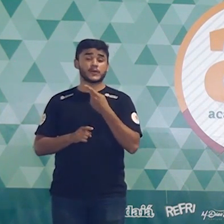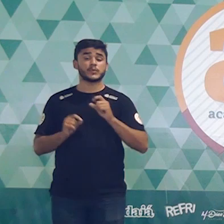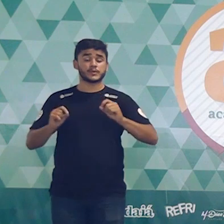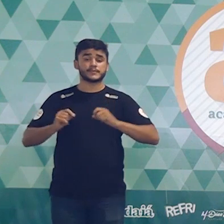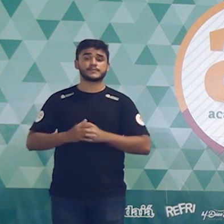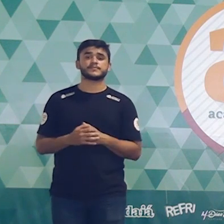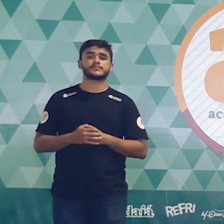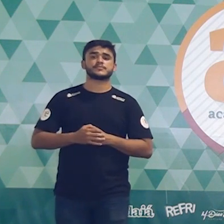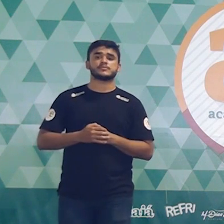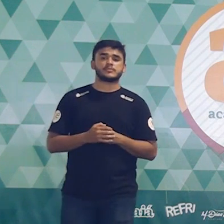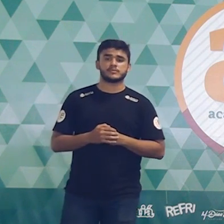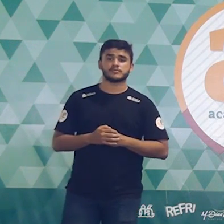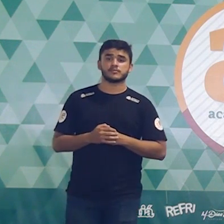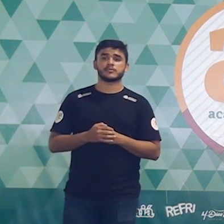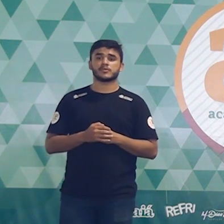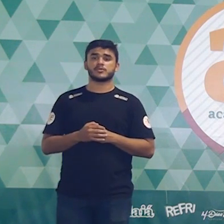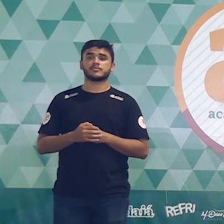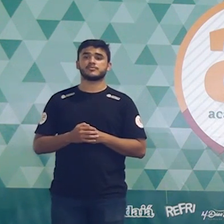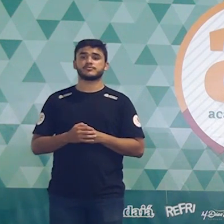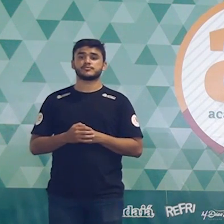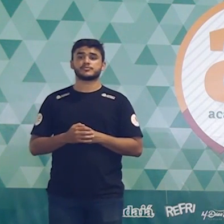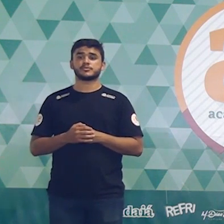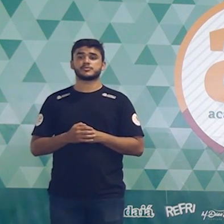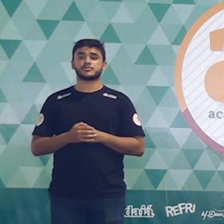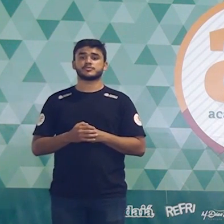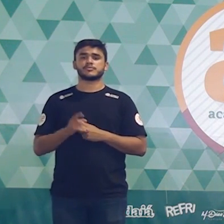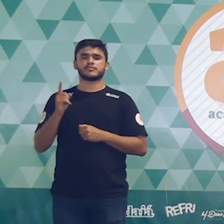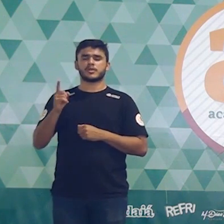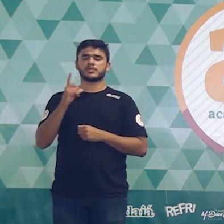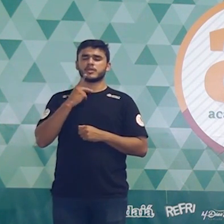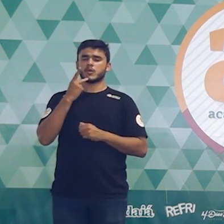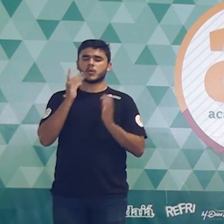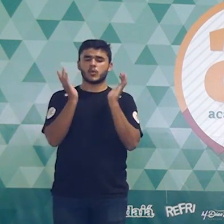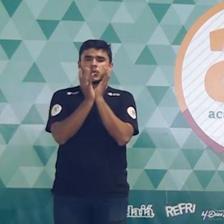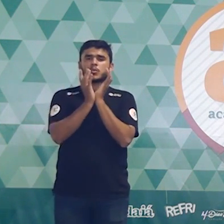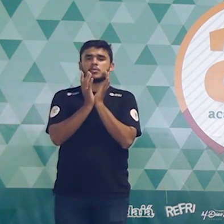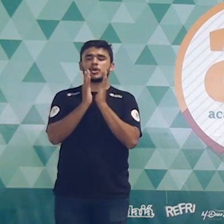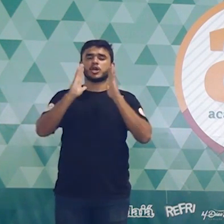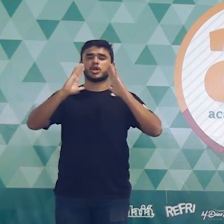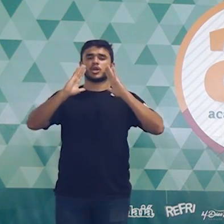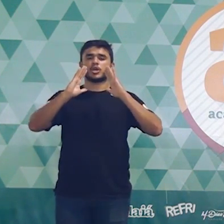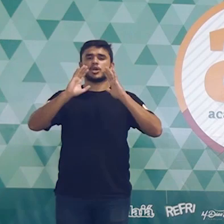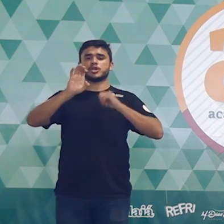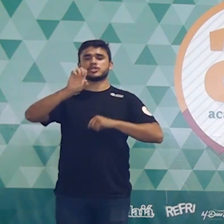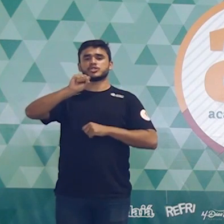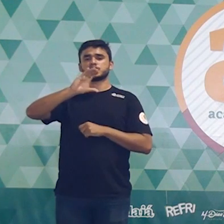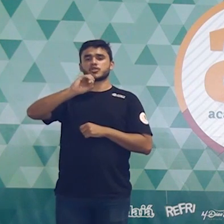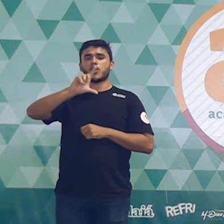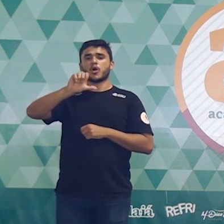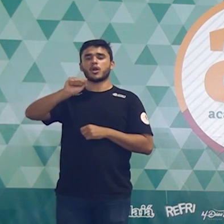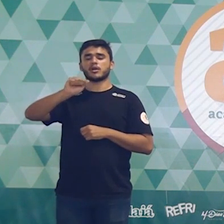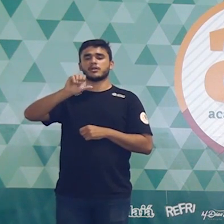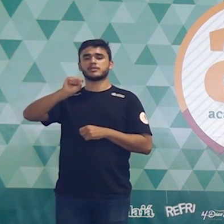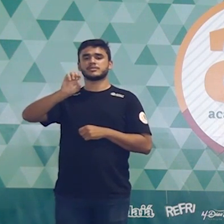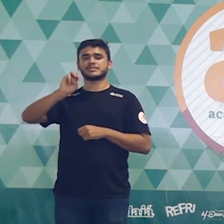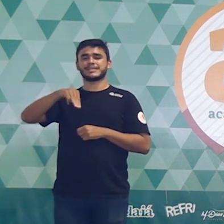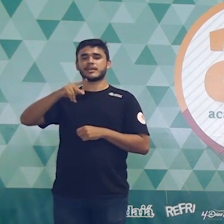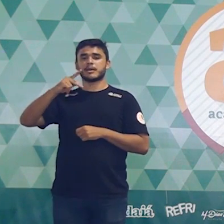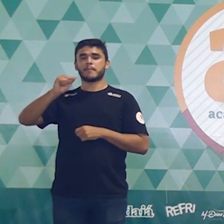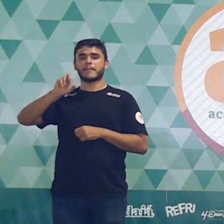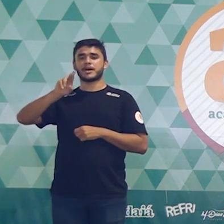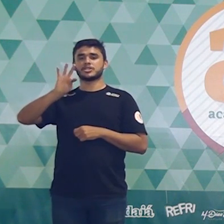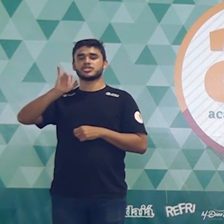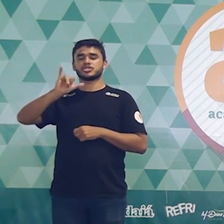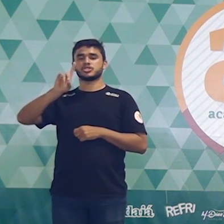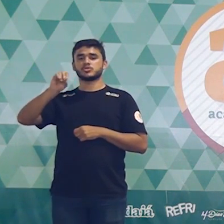fez? Chegou um pedido do grupo Escola Sem Partido, para que o aluno pudesse escrever na redação